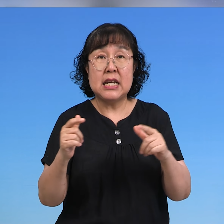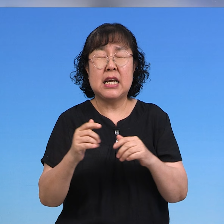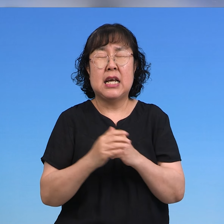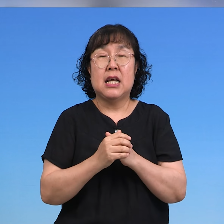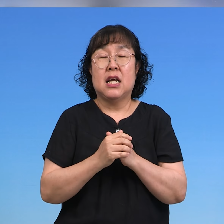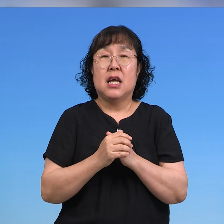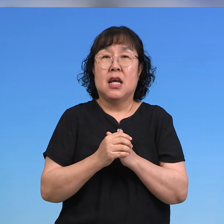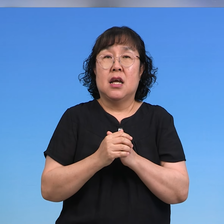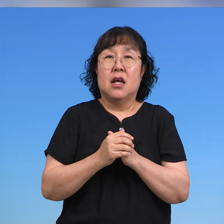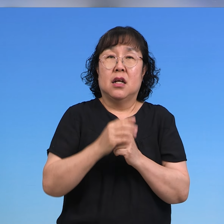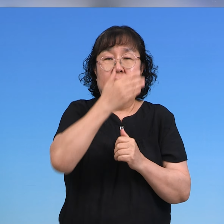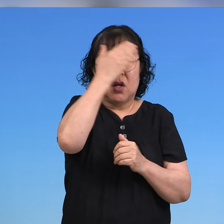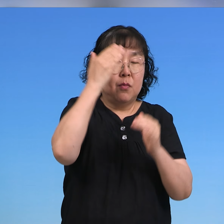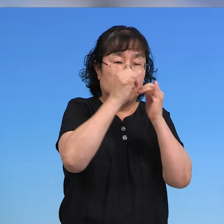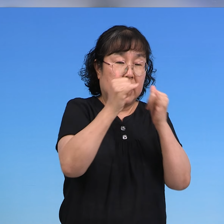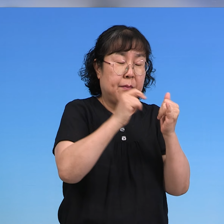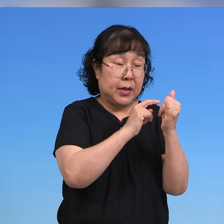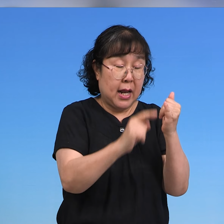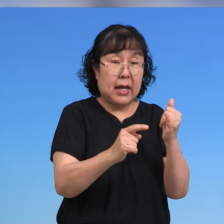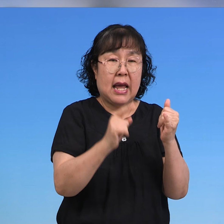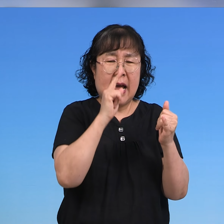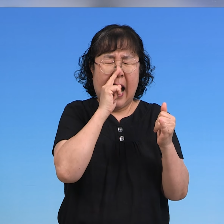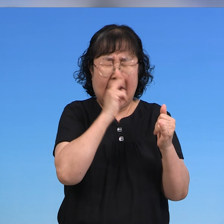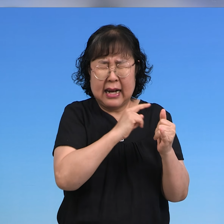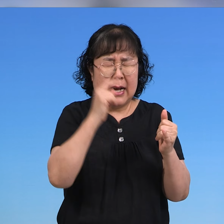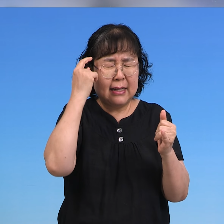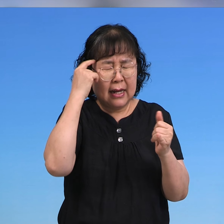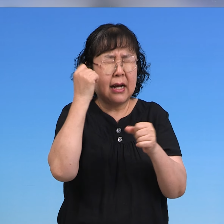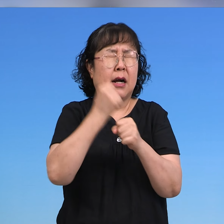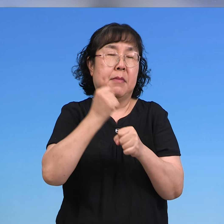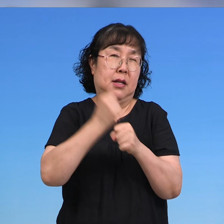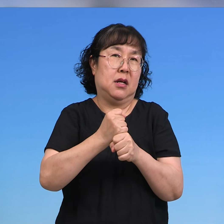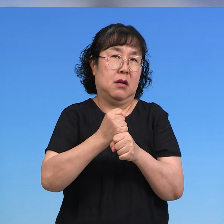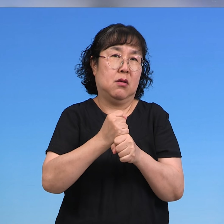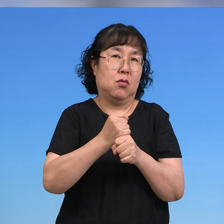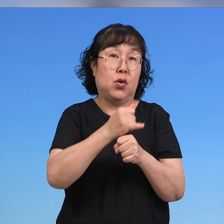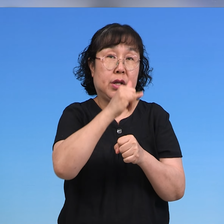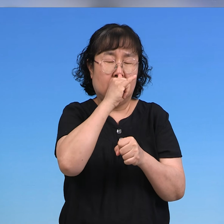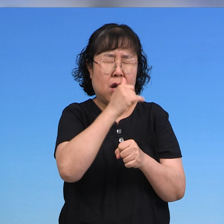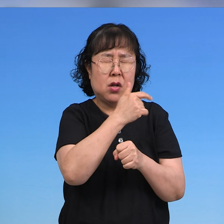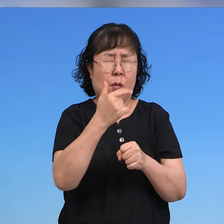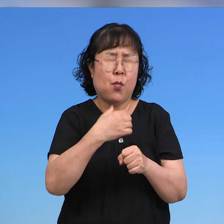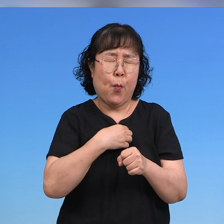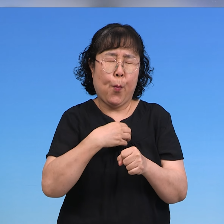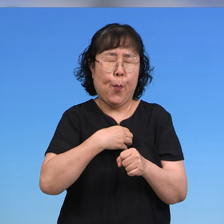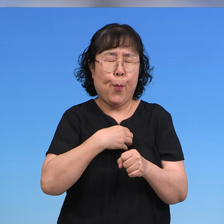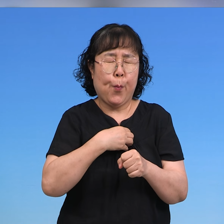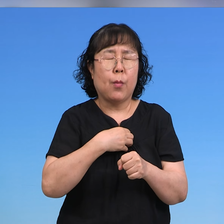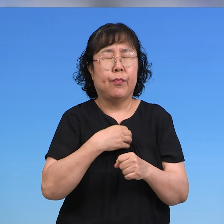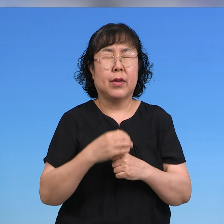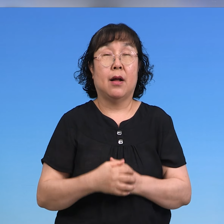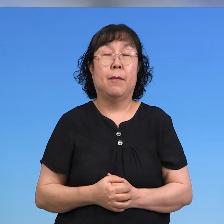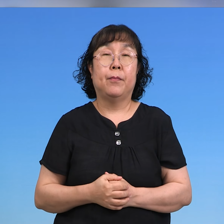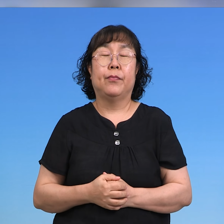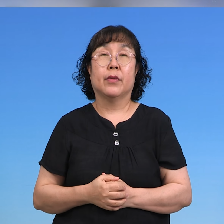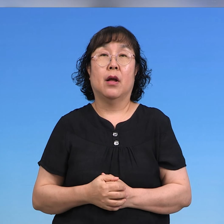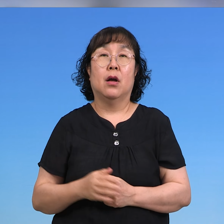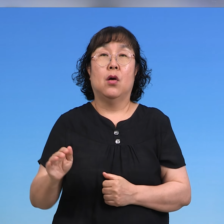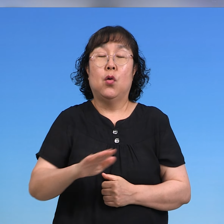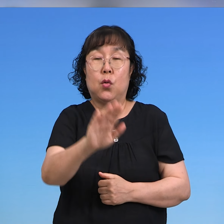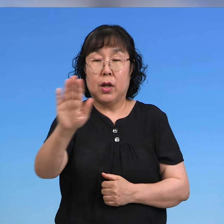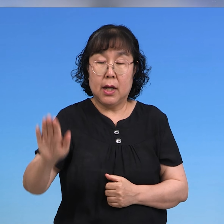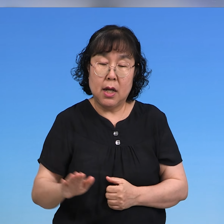문제가 아니거든요. 그래서 저는 분당 우리 교회가 하나님께 사로잡힌